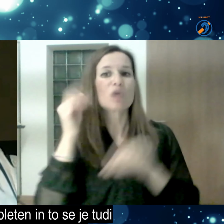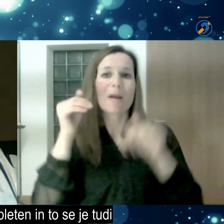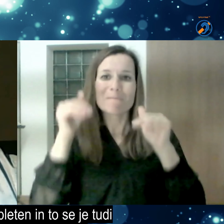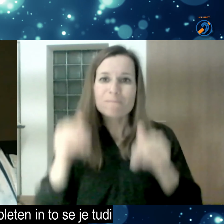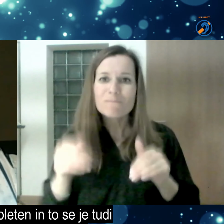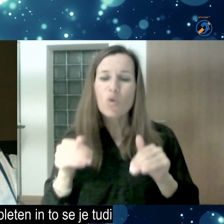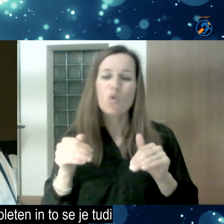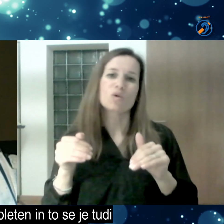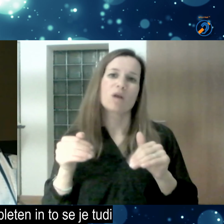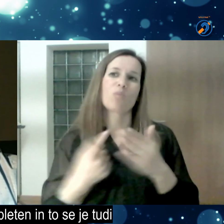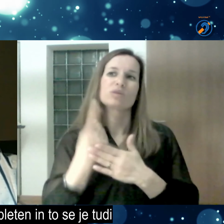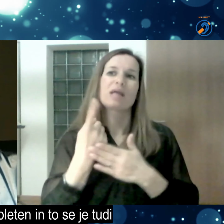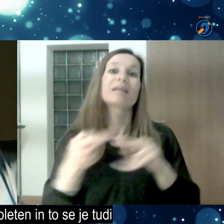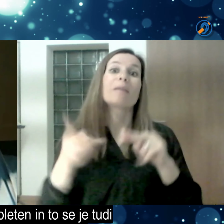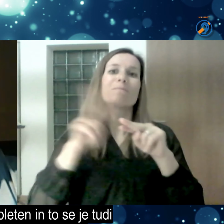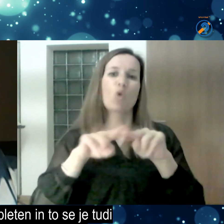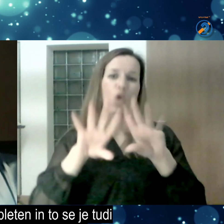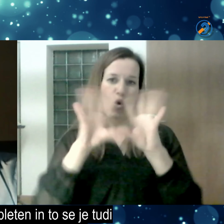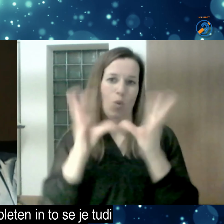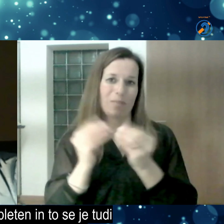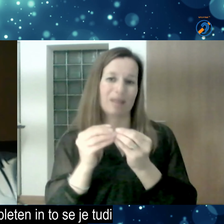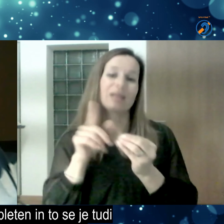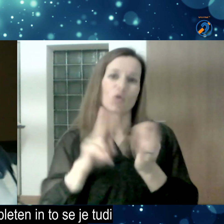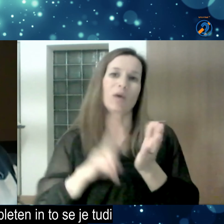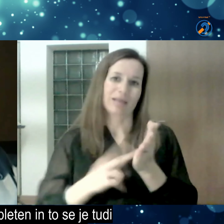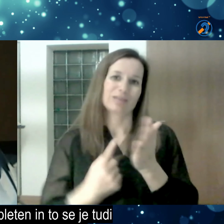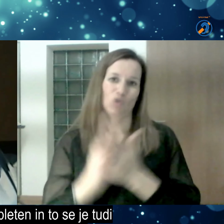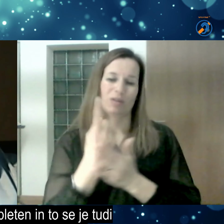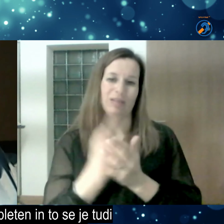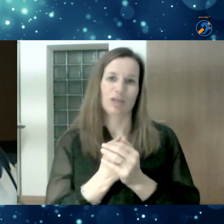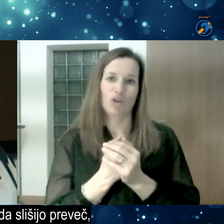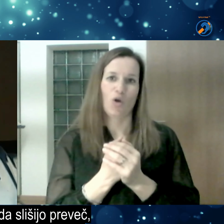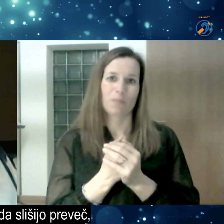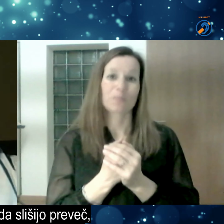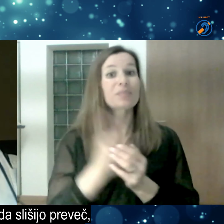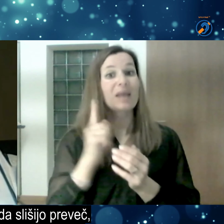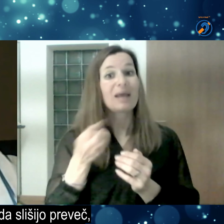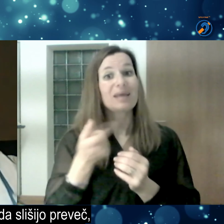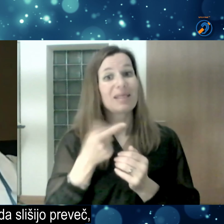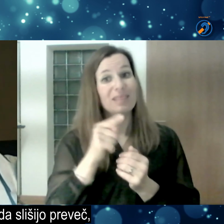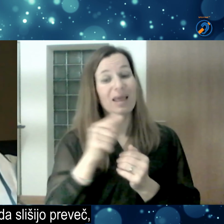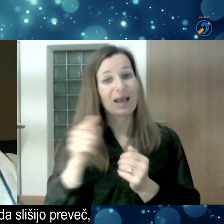malo bolj kompleten in to se je tudi zgodilo. Zdaj, tisto, kar nekateri,